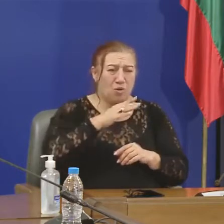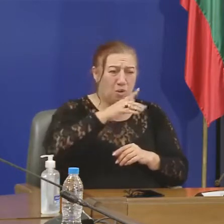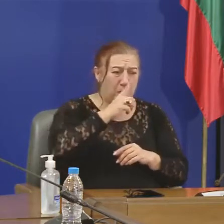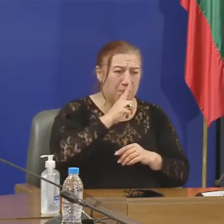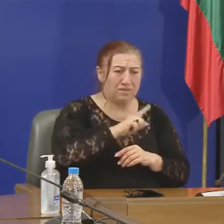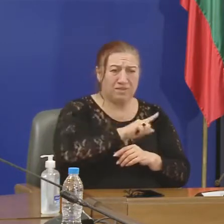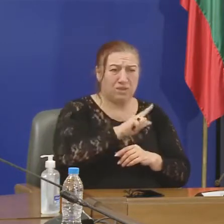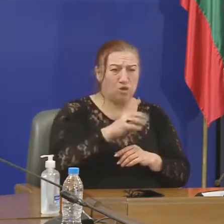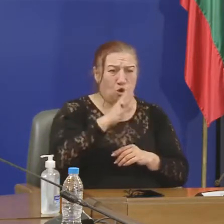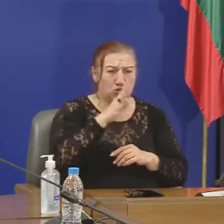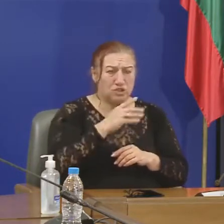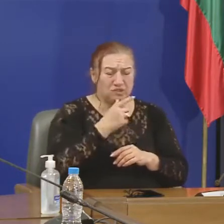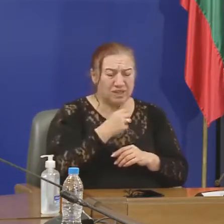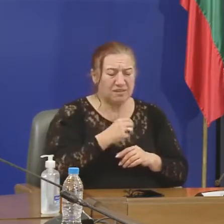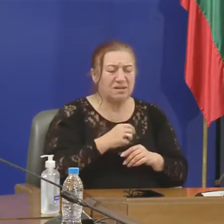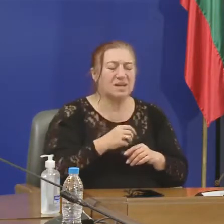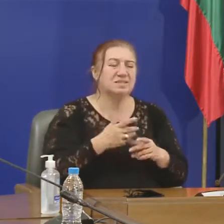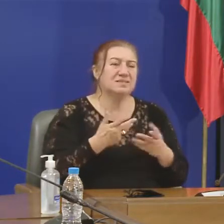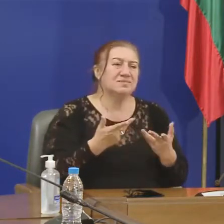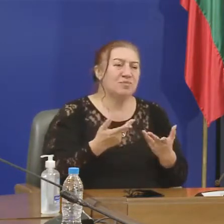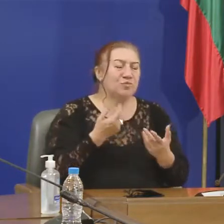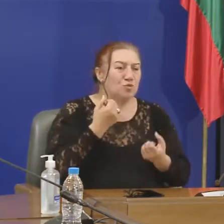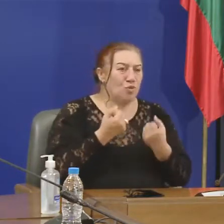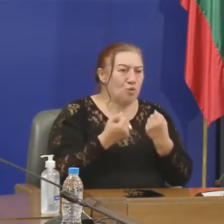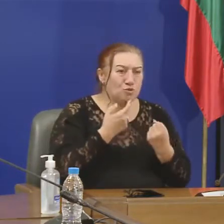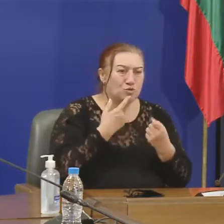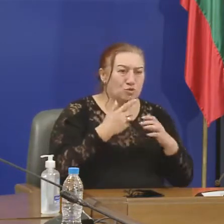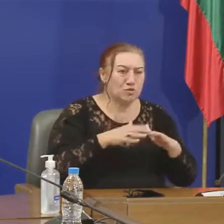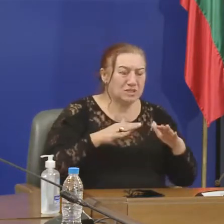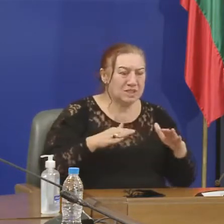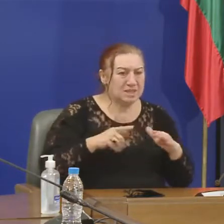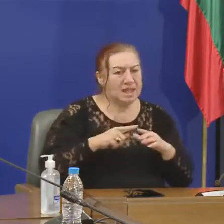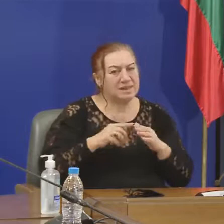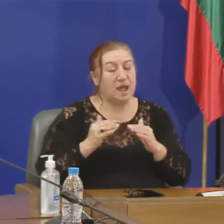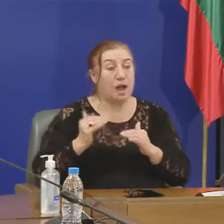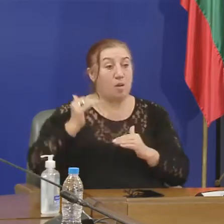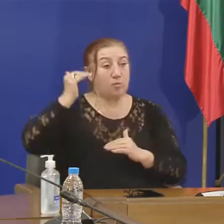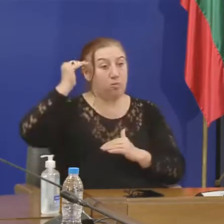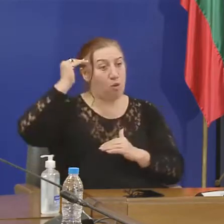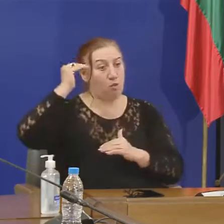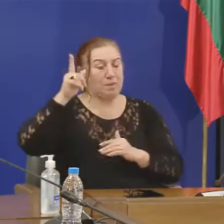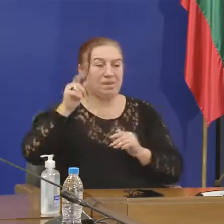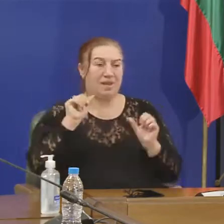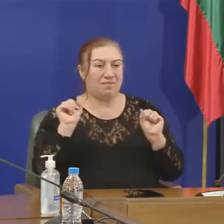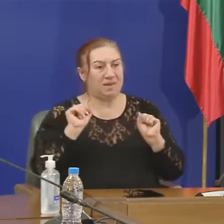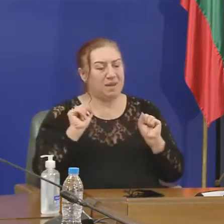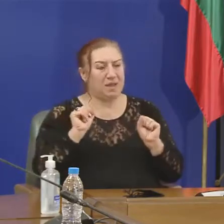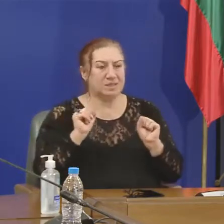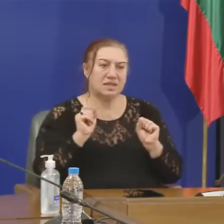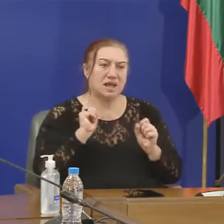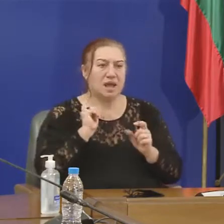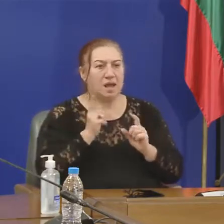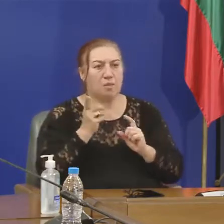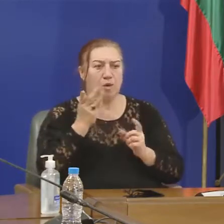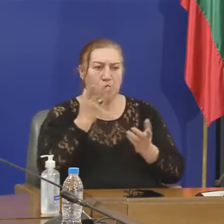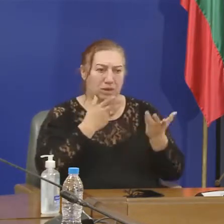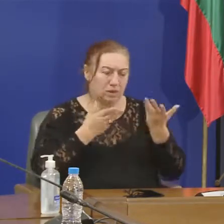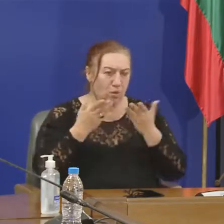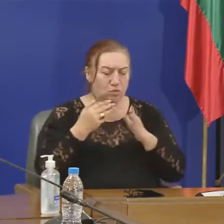много по-ниска степен на ефективност, отколкото за гимназиарен етап. Учениците в гимназиарен етап